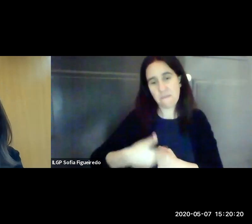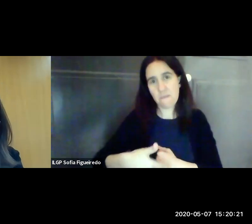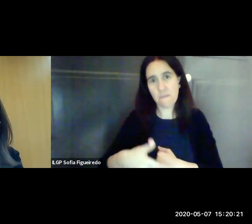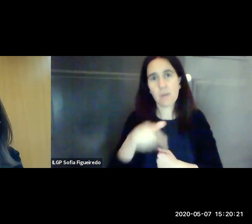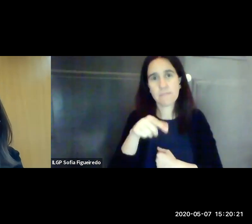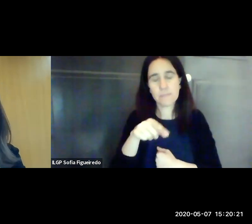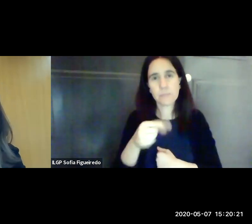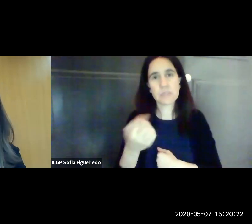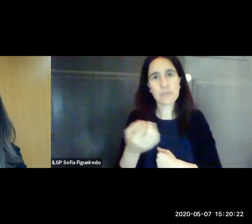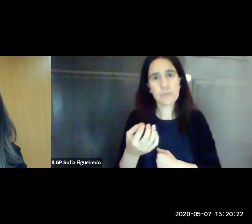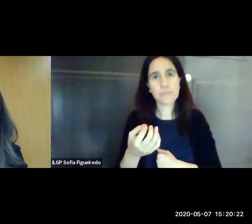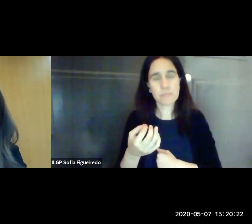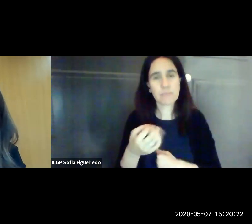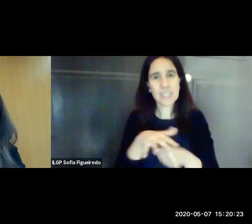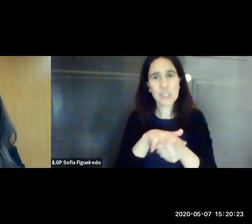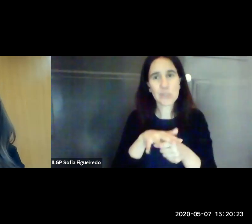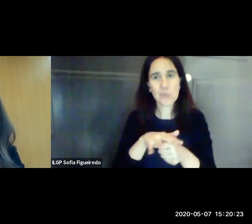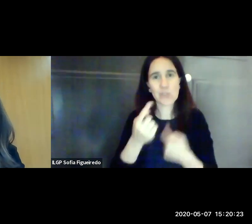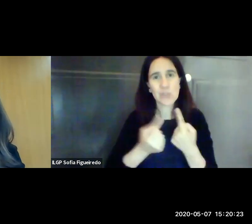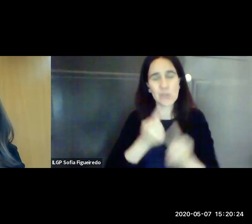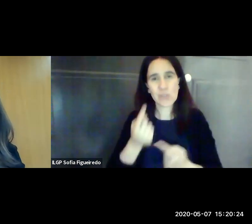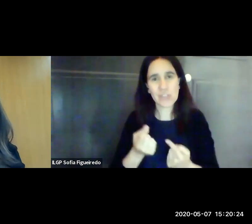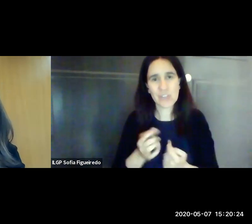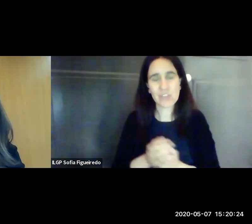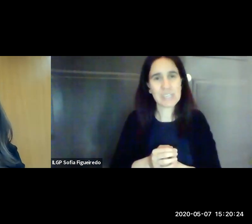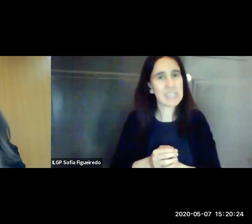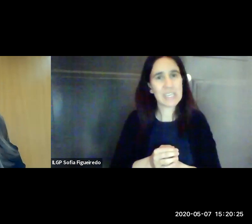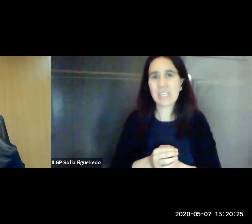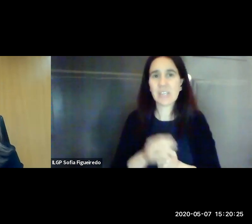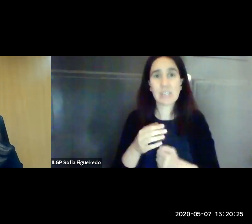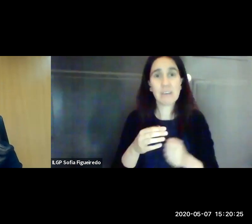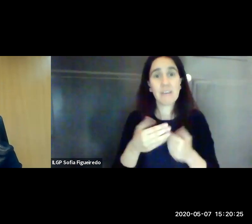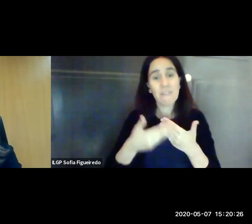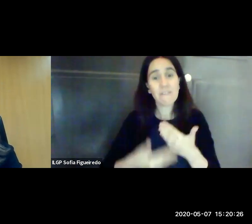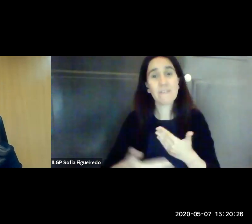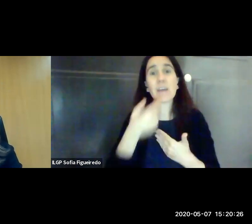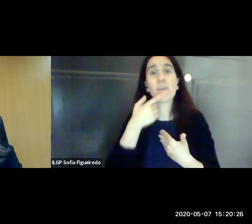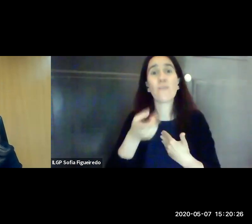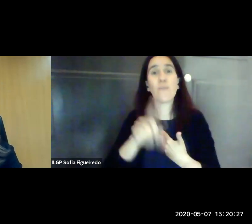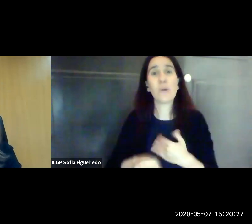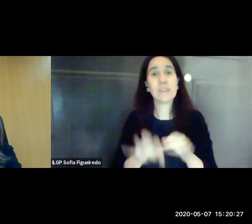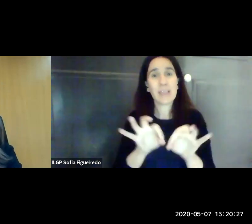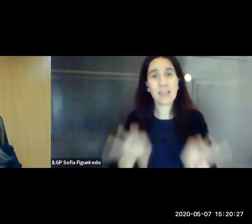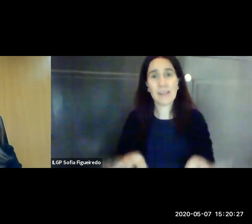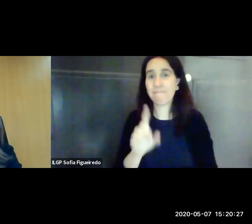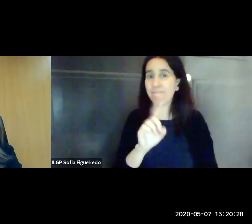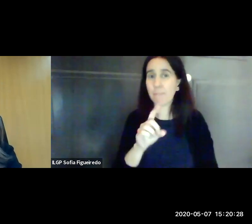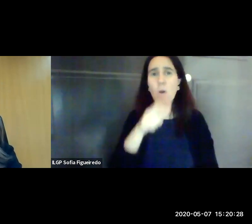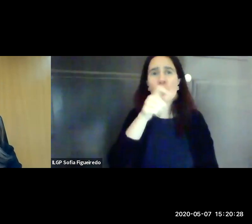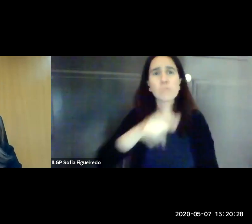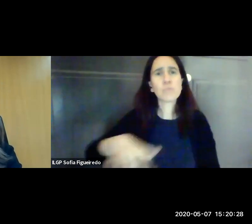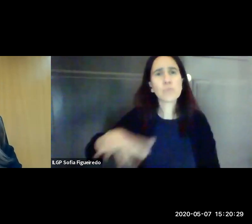conseguir aqui determinadas situações que não voltam a ser iguais. provavelmente há pessoas que nunca pensaram, por exemplo, estar